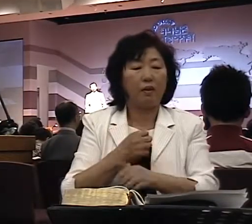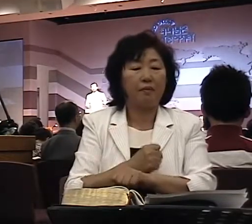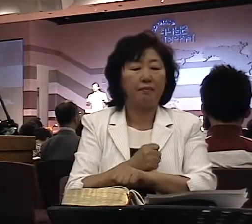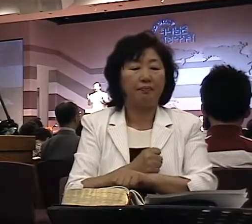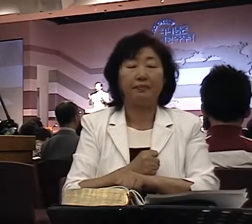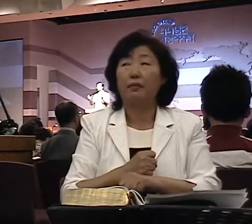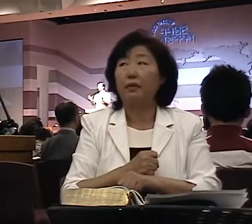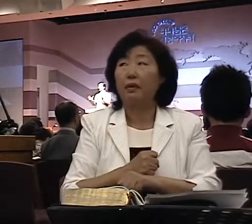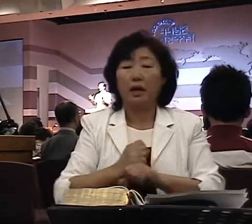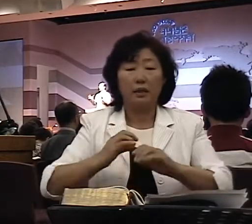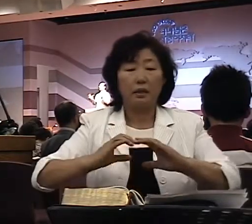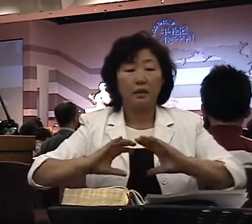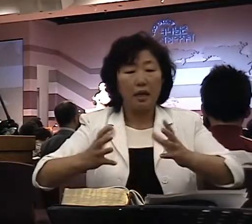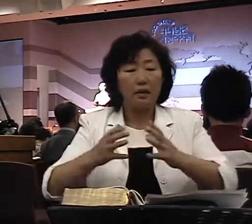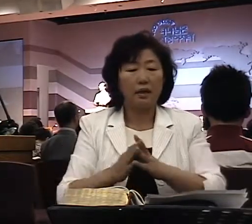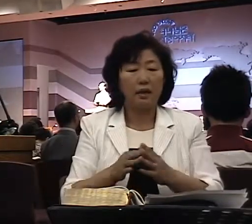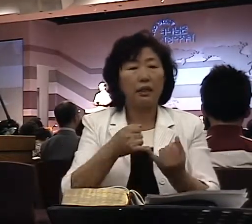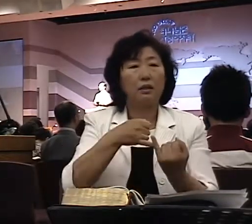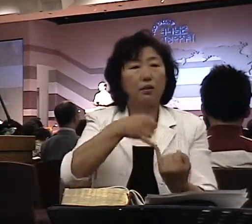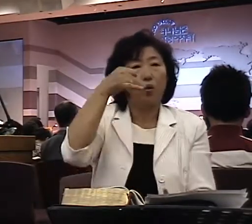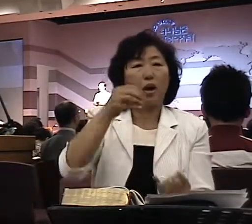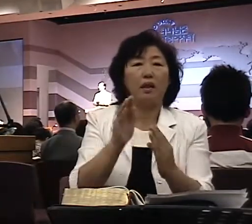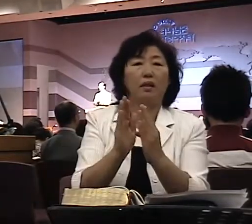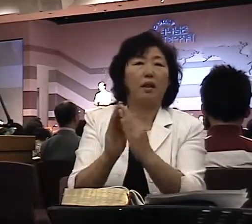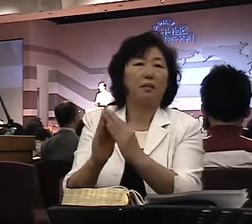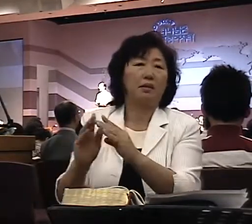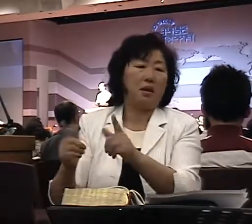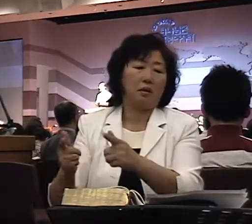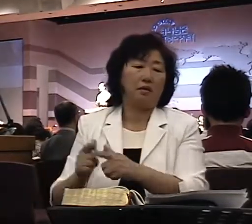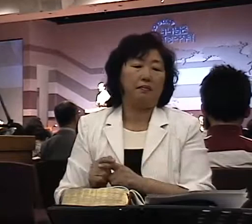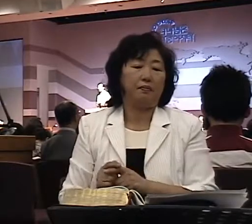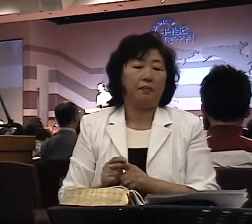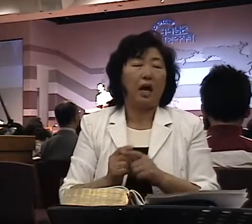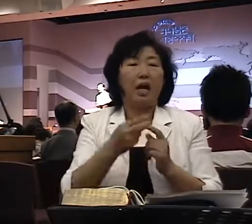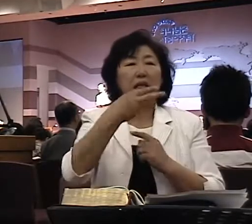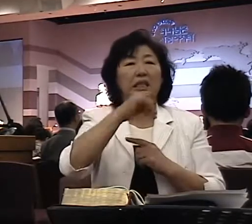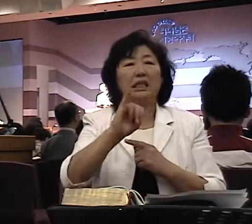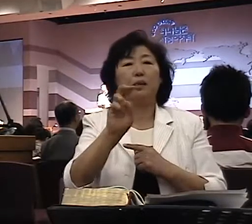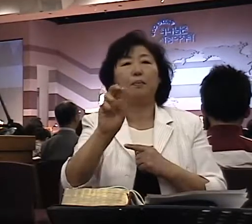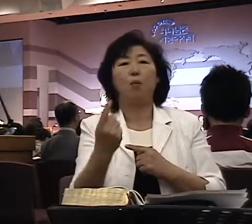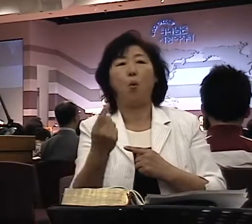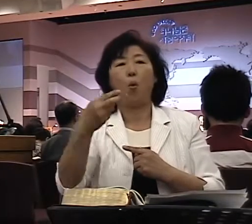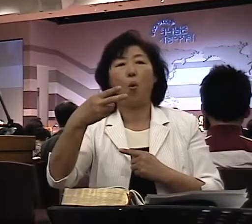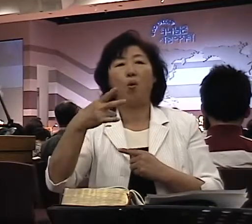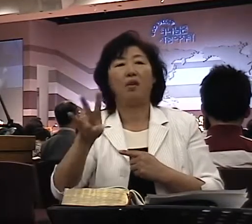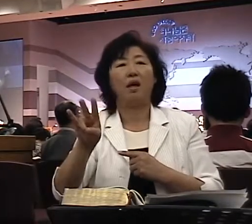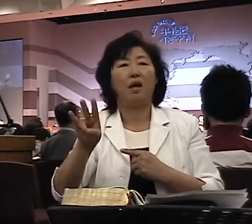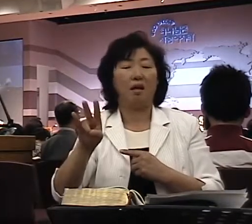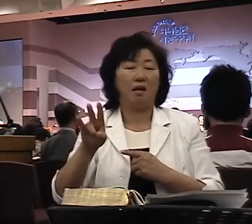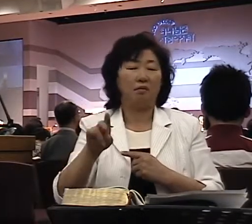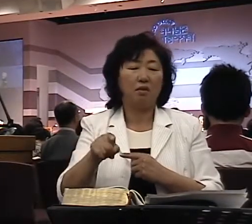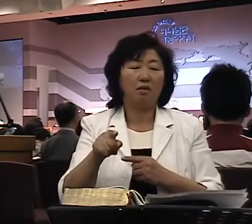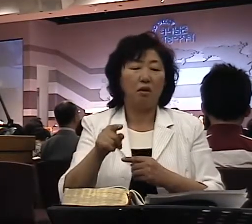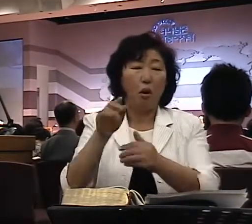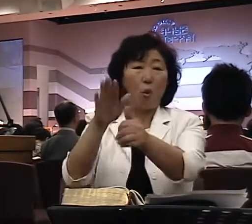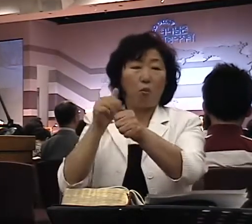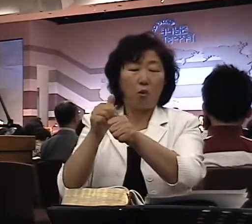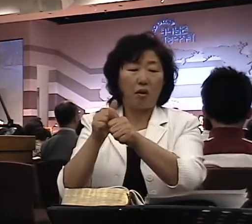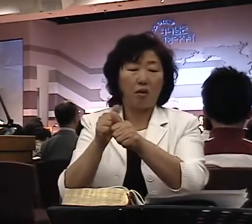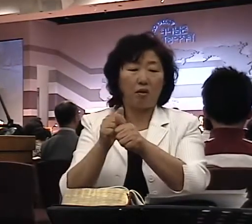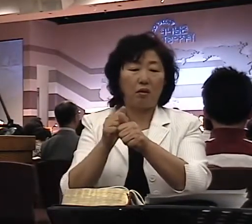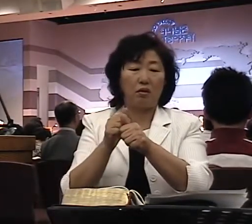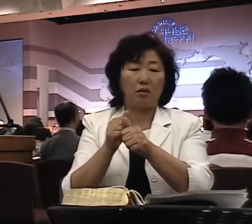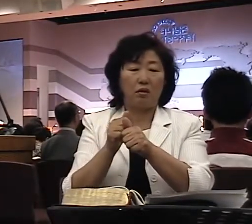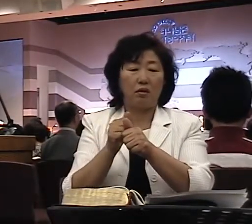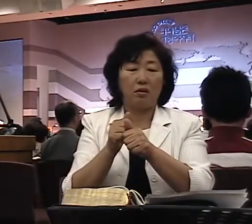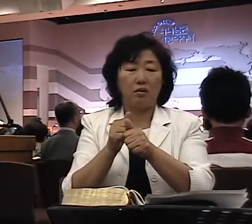이 세상의 기준과 타협하지 않습니다. 디보데 역시 하나님께 부름을 받고 사용받았던 젊은